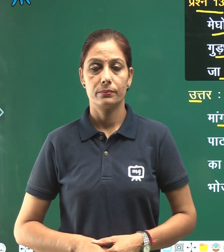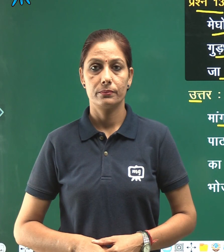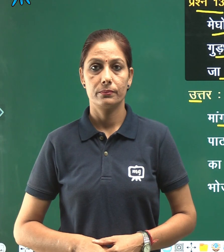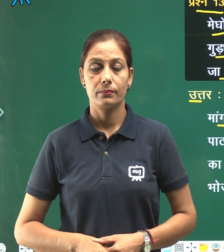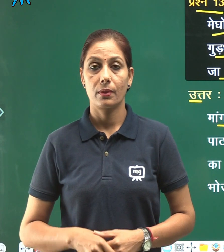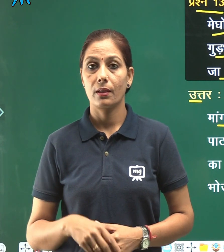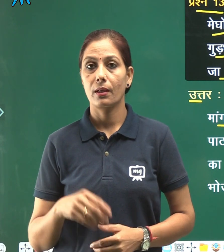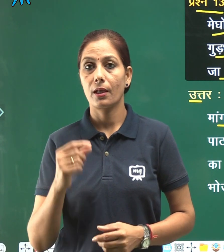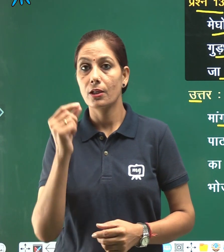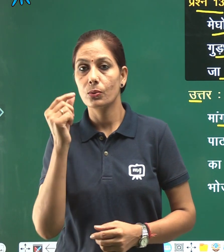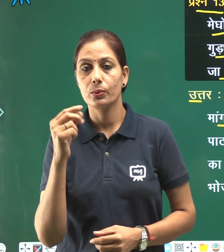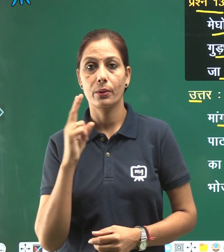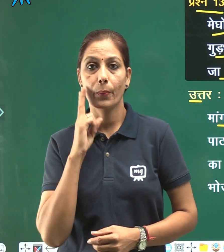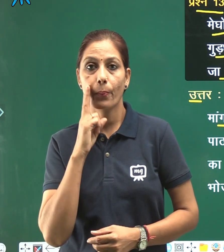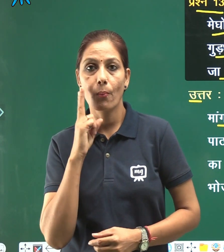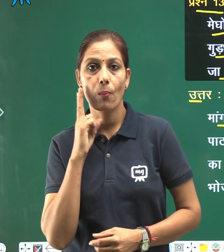गुड़धानी।